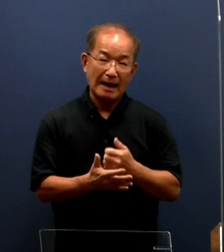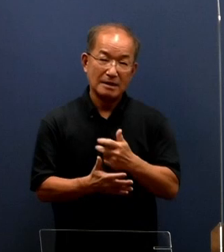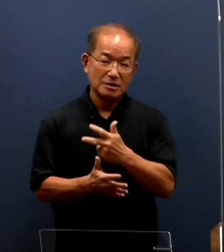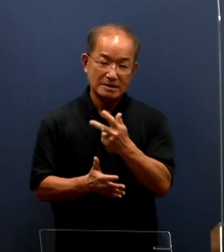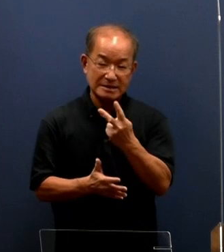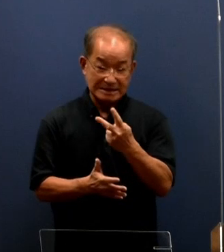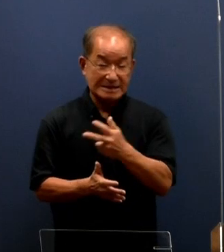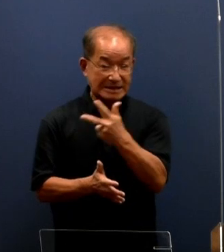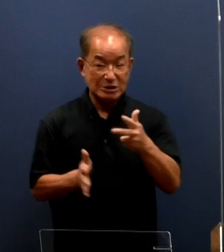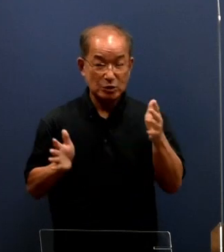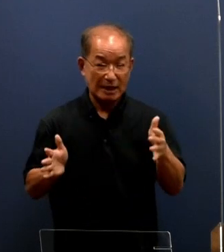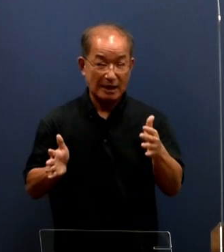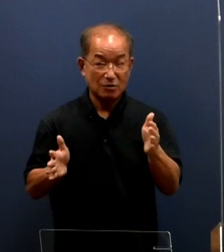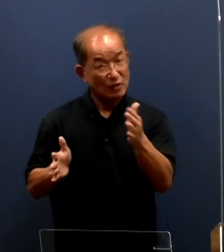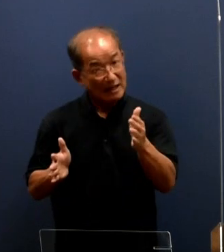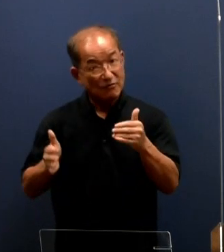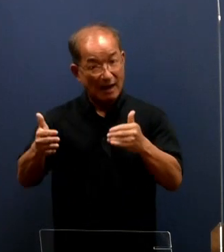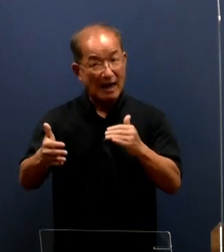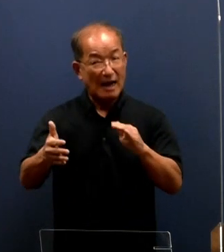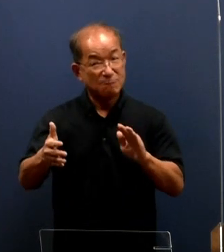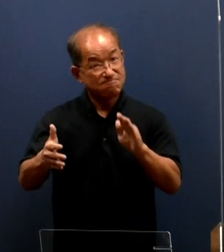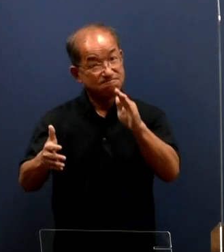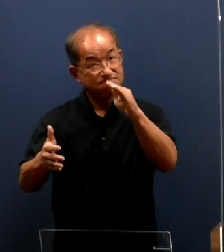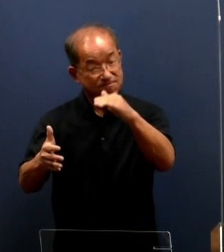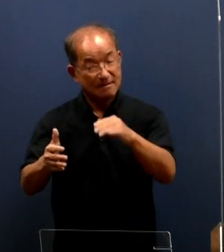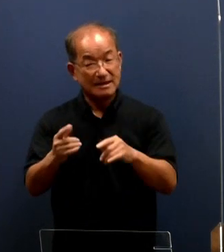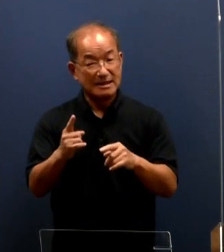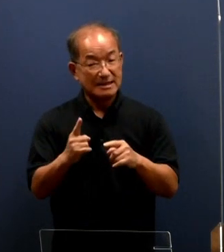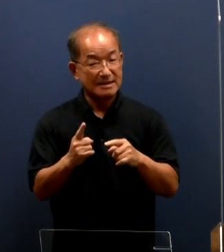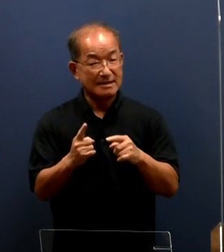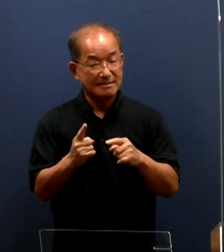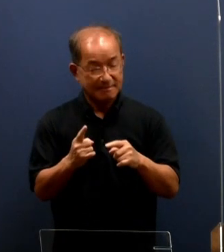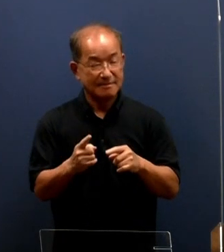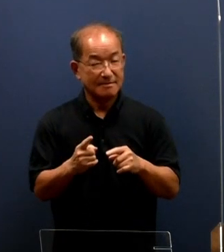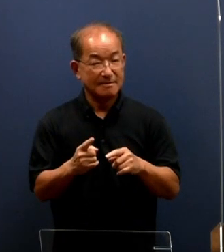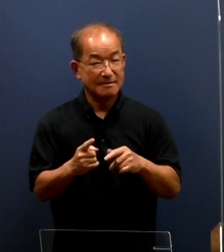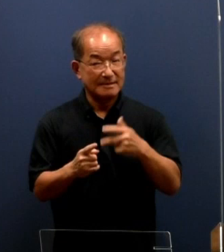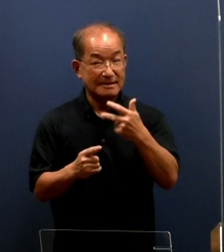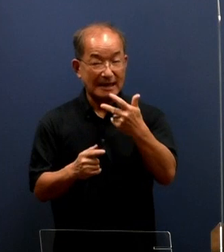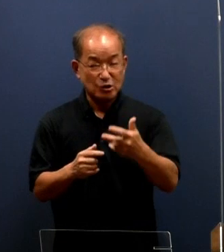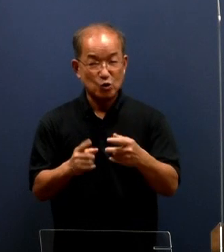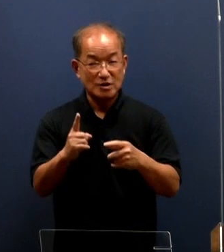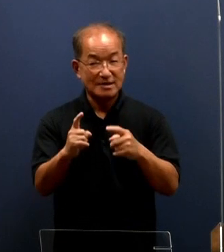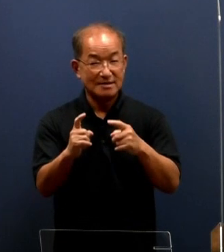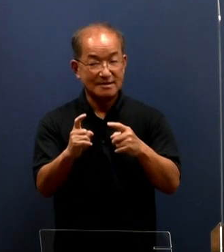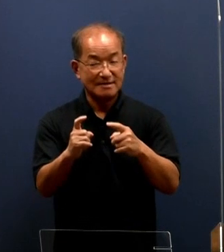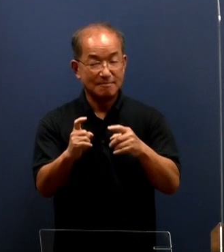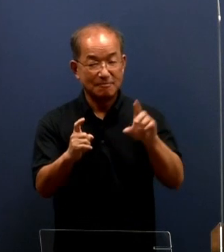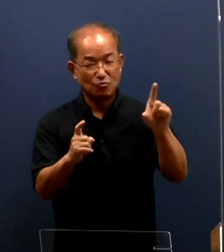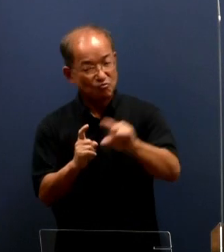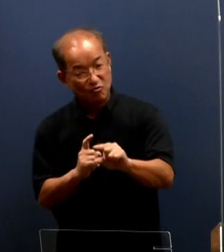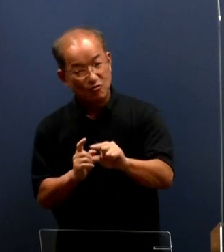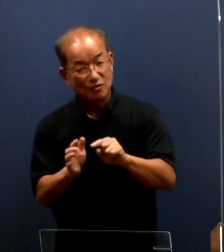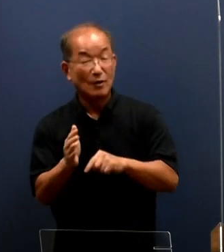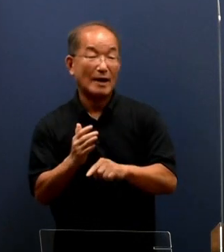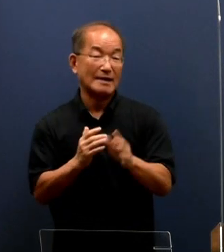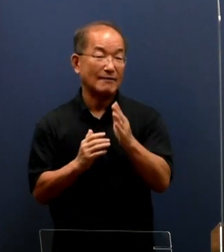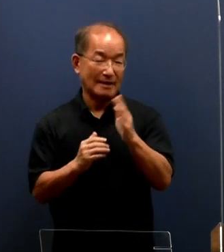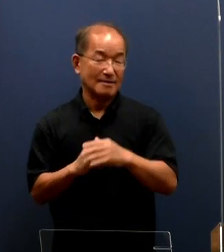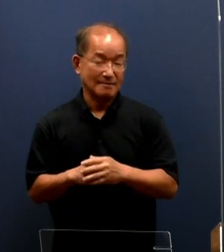2週とか、今 1.3 とか 1.2 ですからね、それがいきなり来週 1.0 になるかどうか分かりませんから、来週